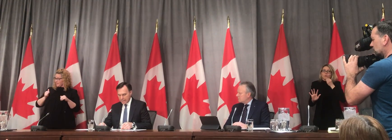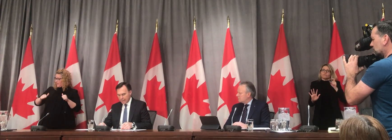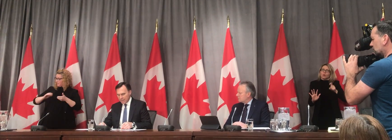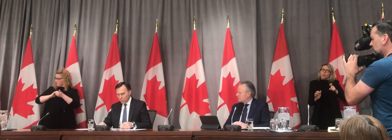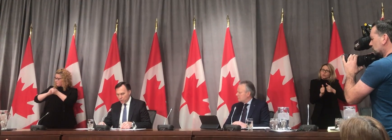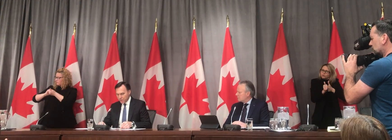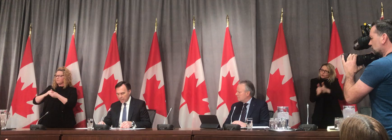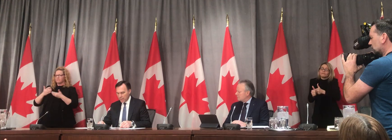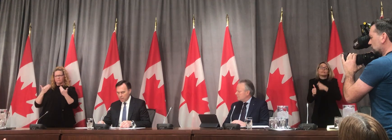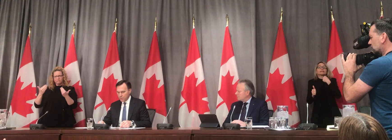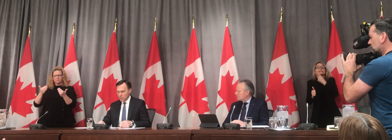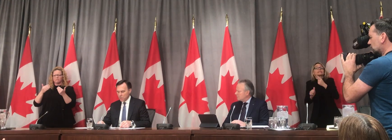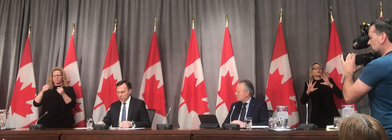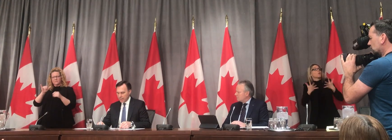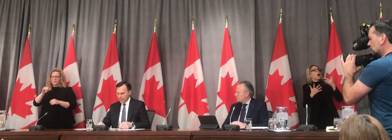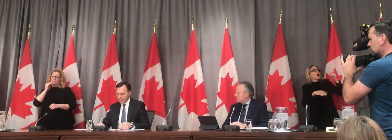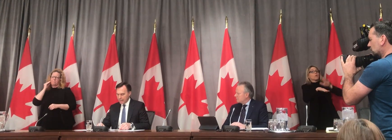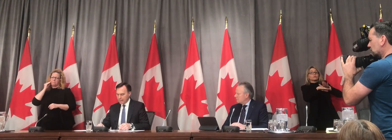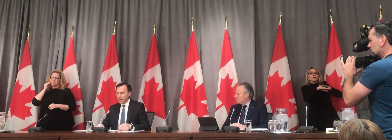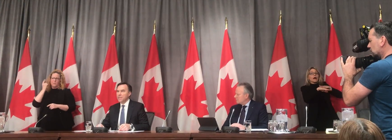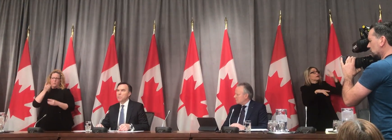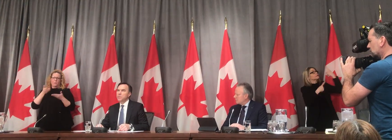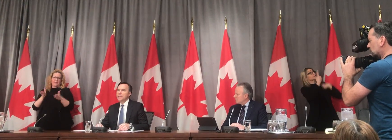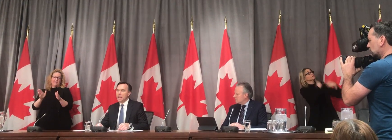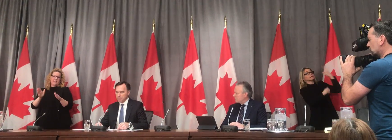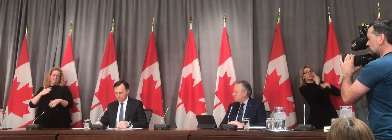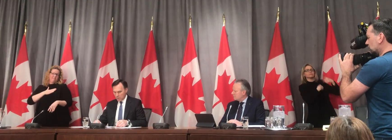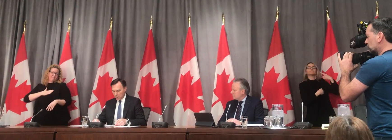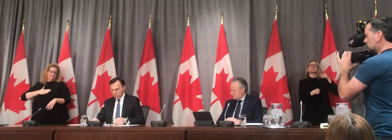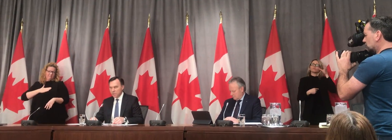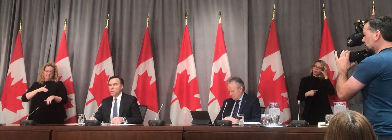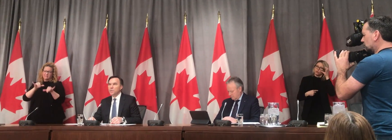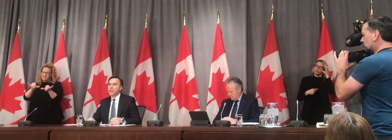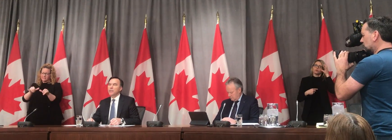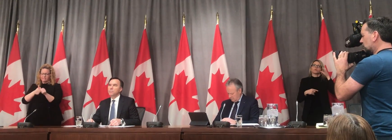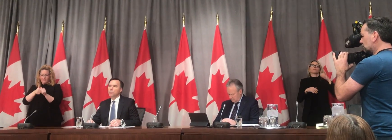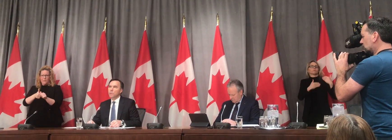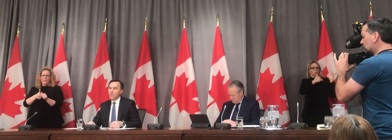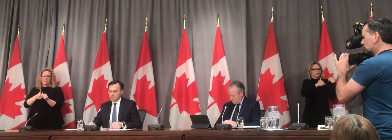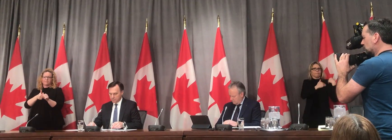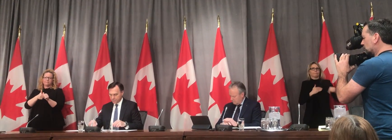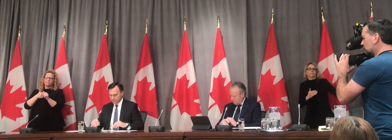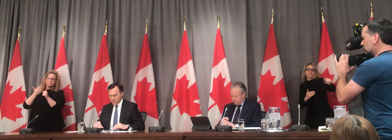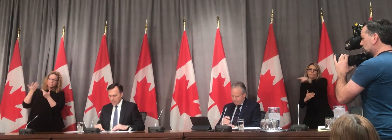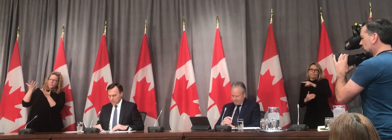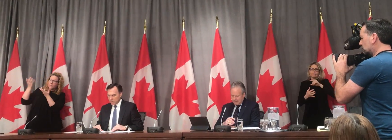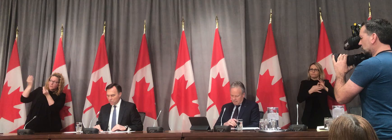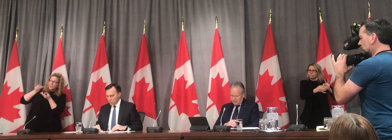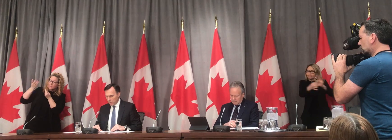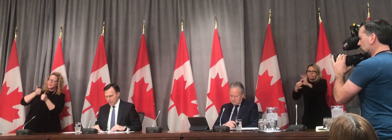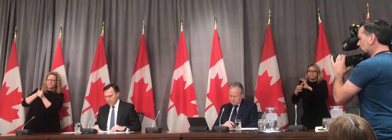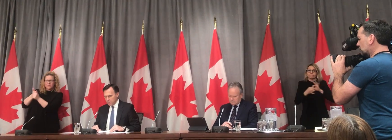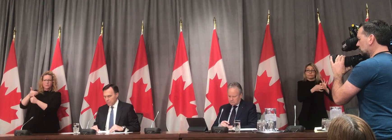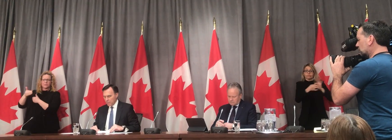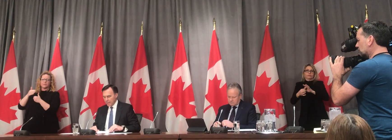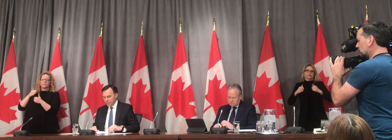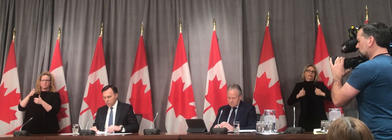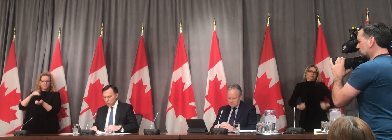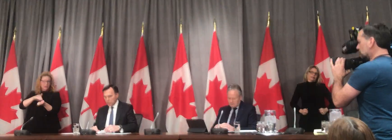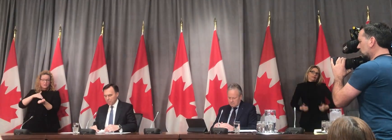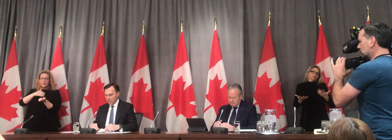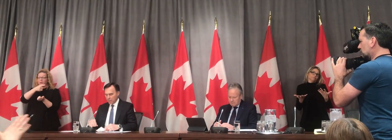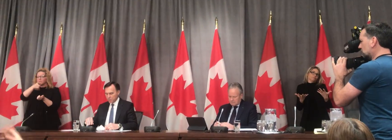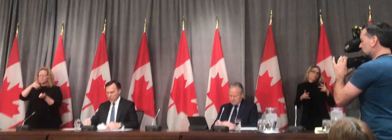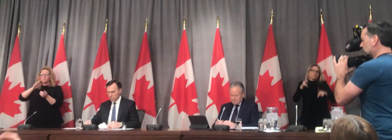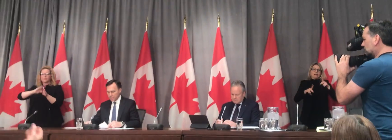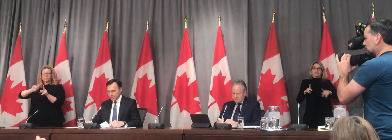conseils des professionnels de la santé et des responsables de la santé publique. S'il vous plaît, prenez